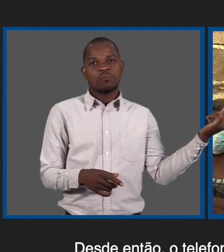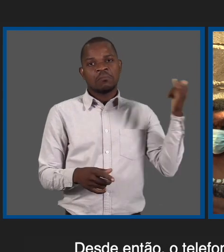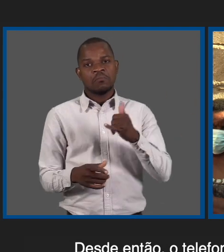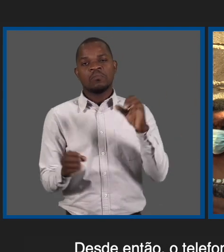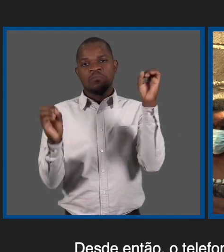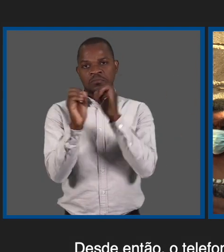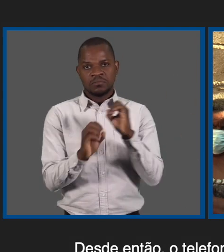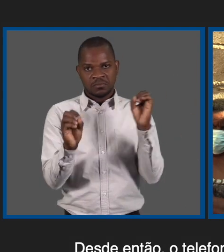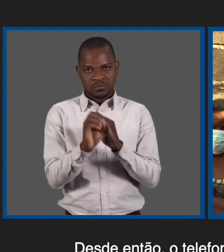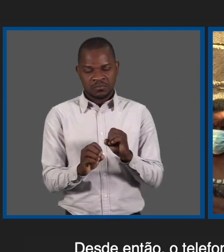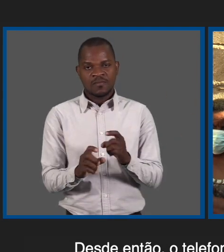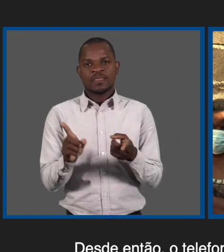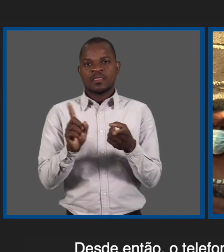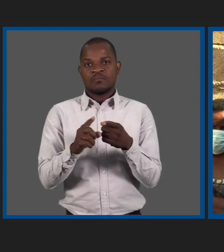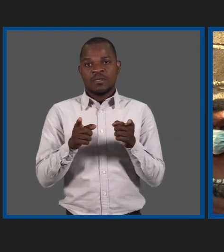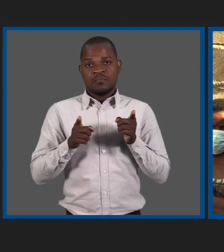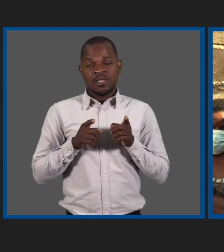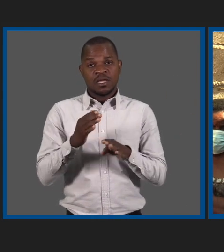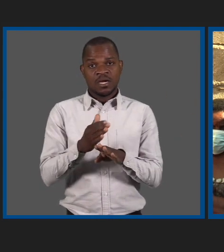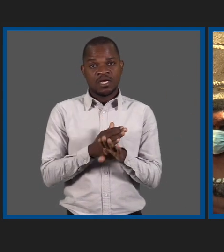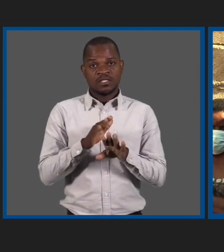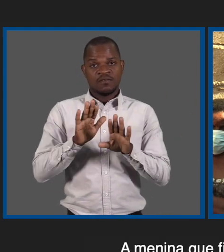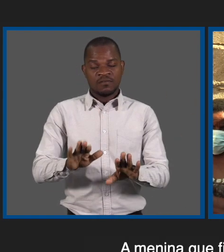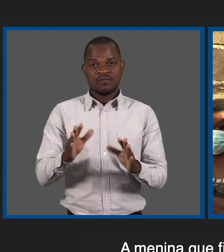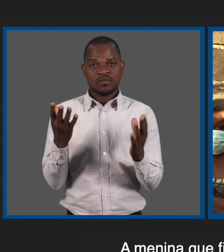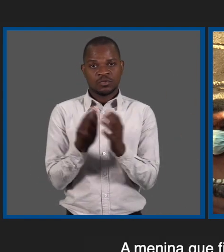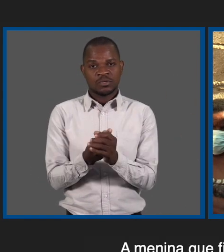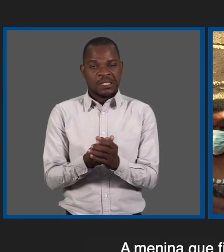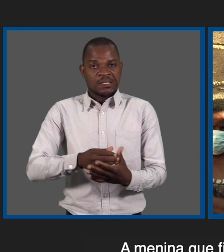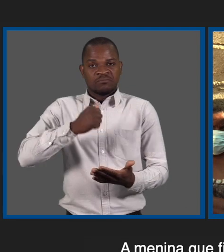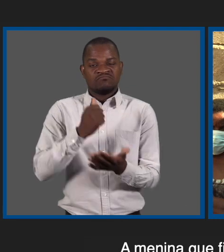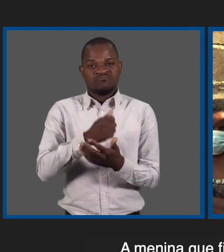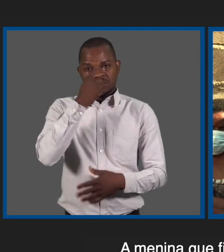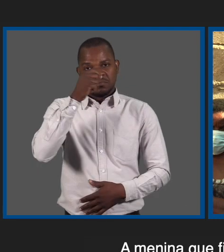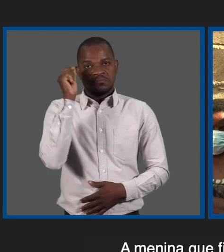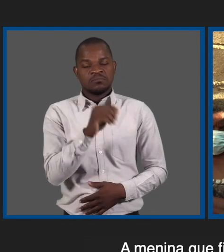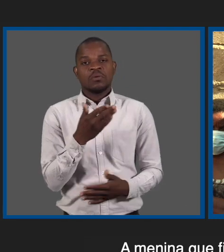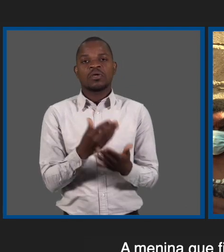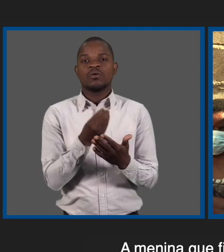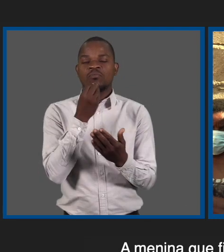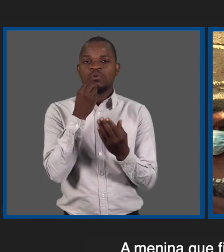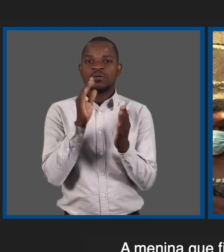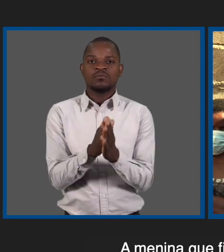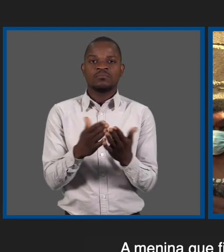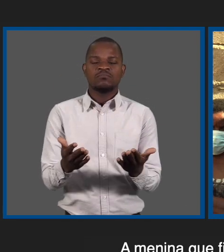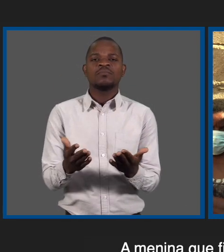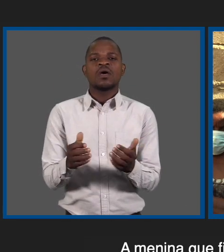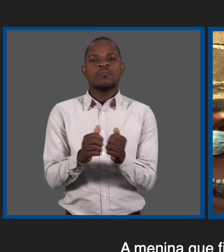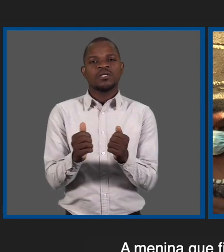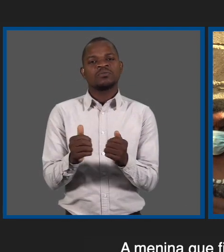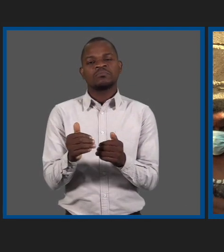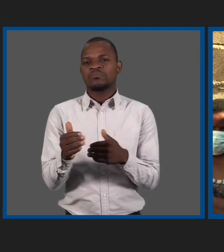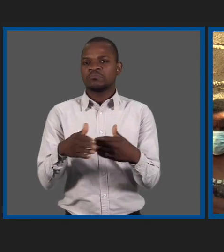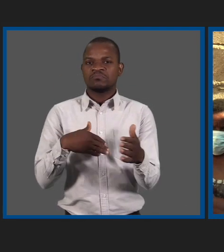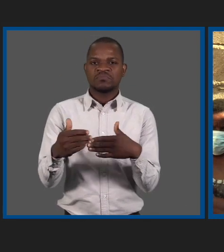chama e ela também não liga. A menina que ficava aqui para cuidar das crianças foi embora por causa